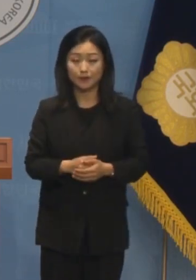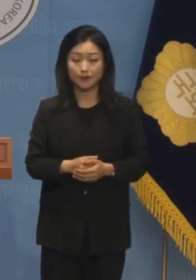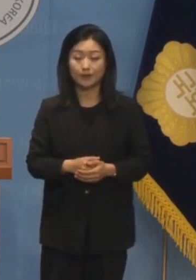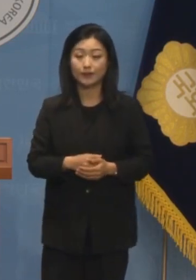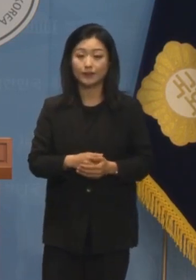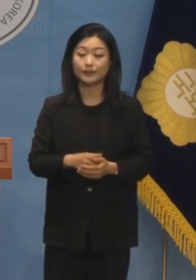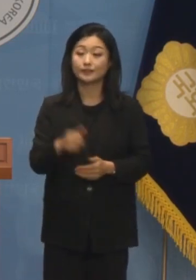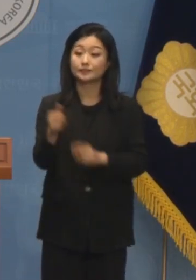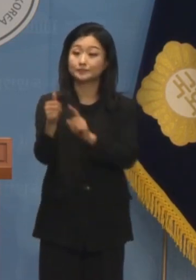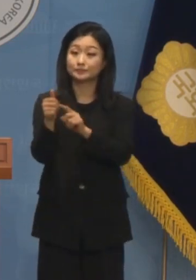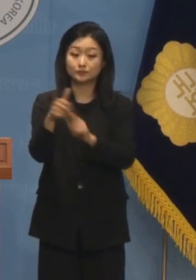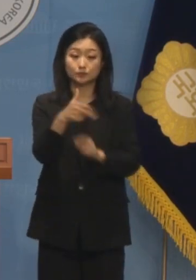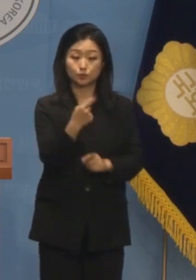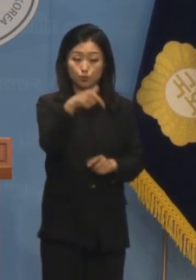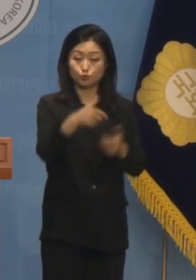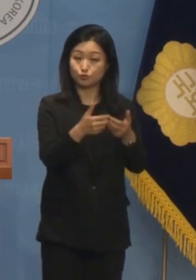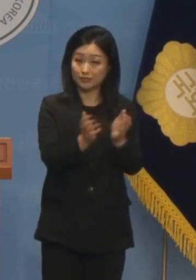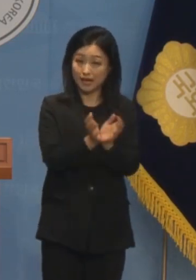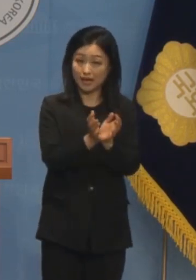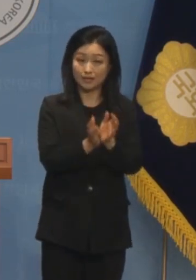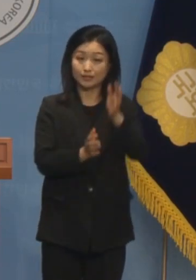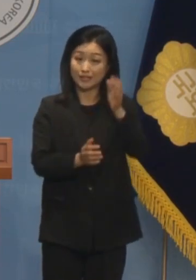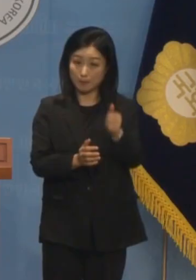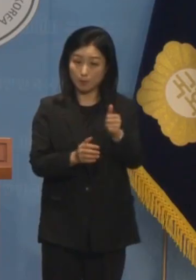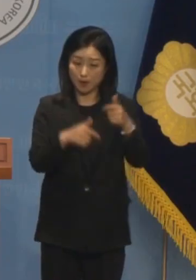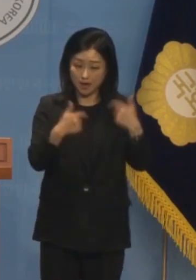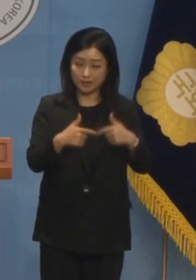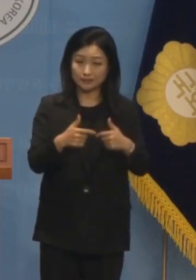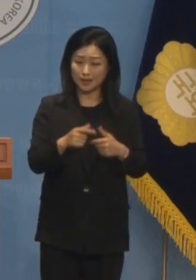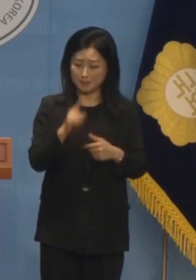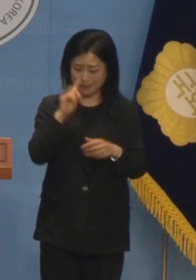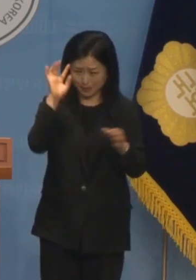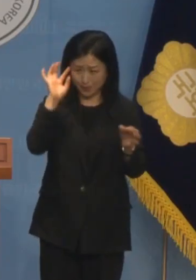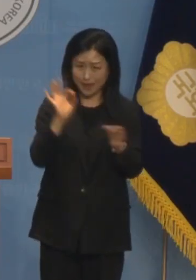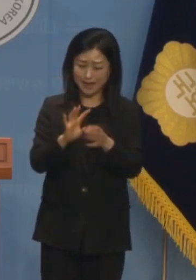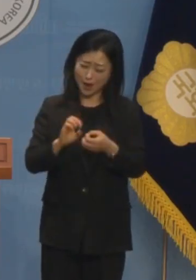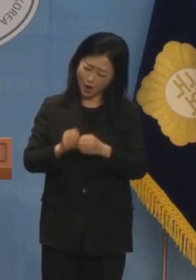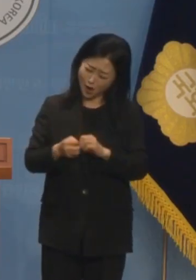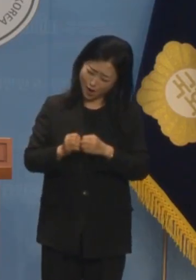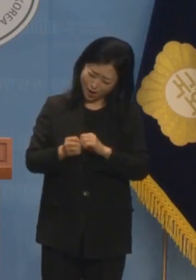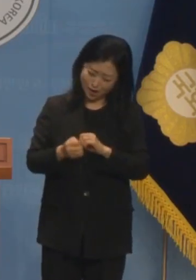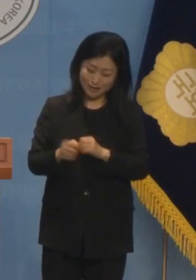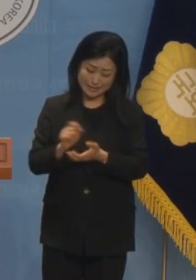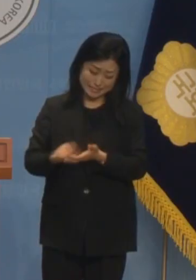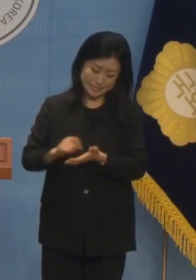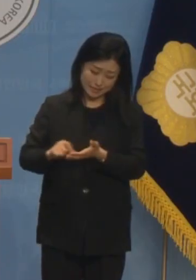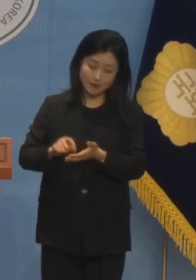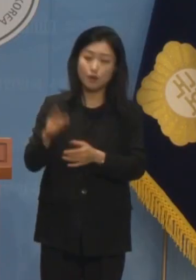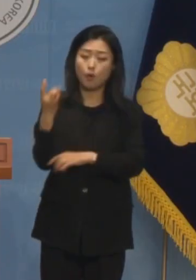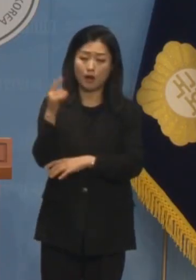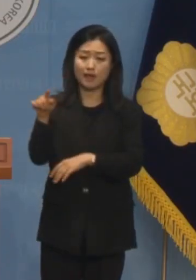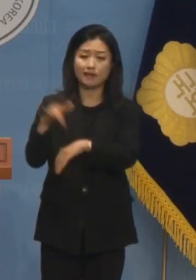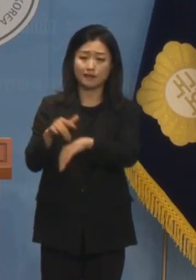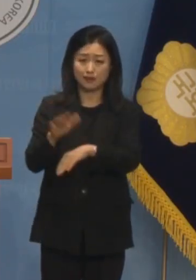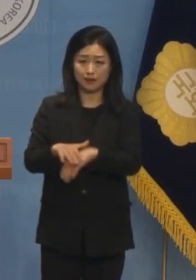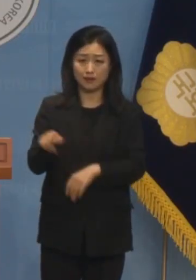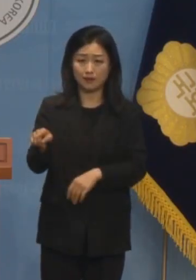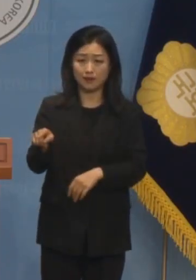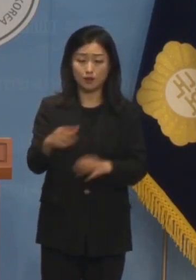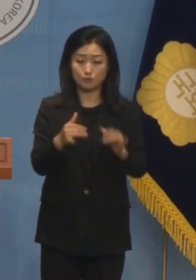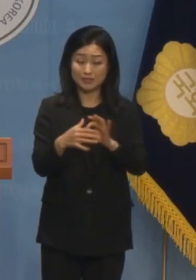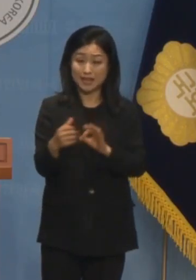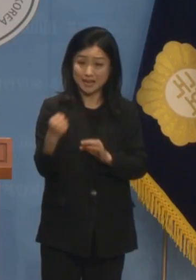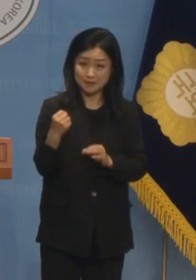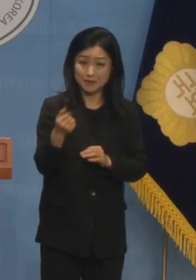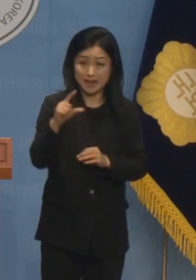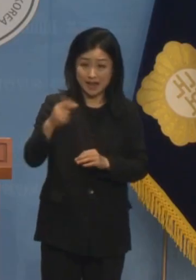박 기자는 평소 조국혁신당과 조국 대표에 대해서는 말이 안 되는 것도 억지로 기사로 만들어내고 국민의힘과 한동훈